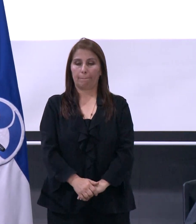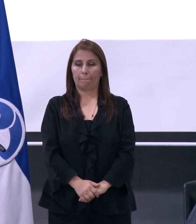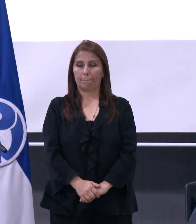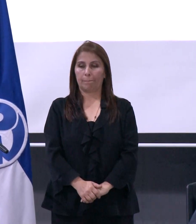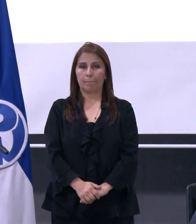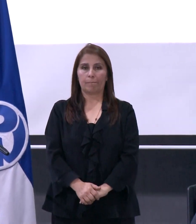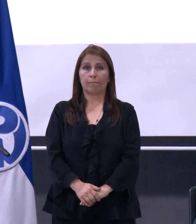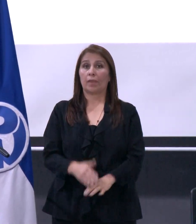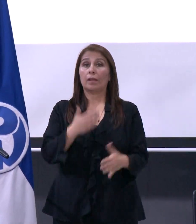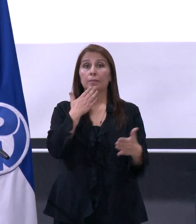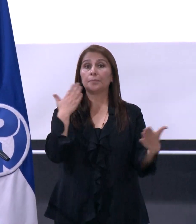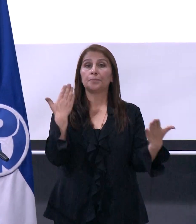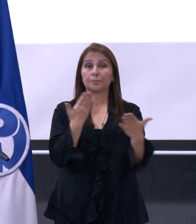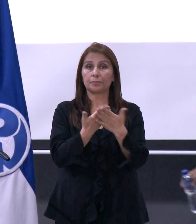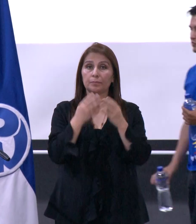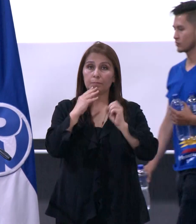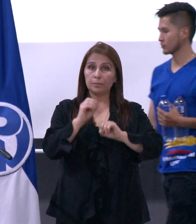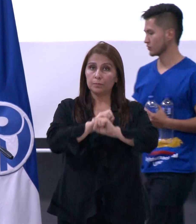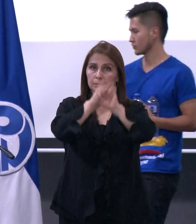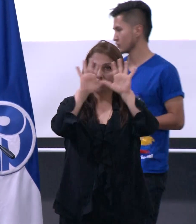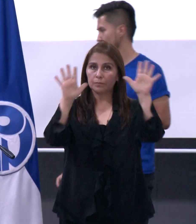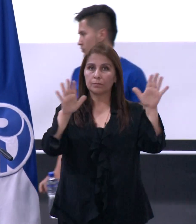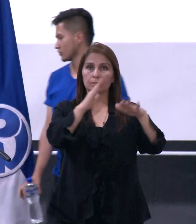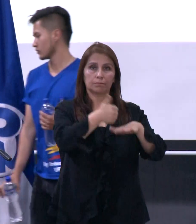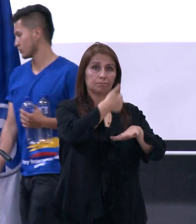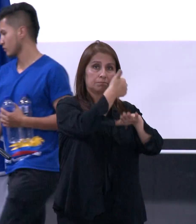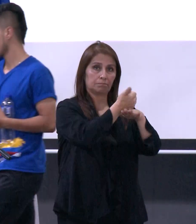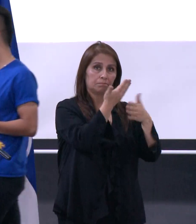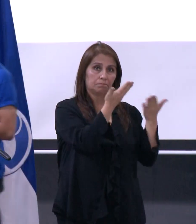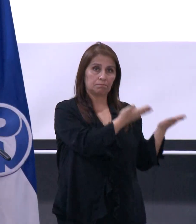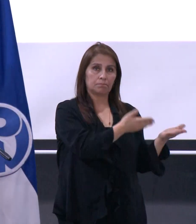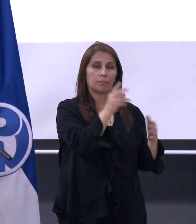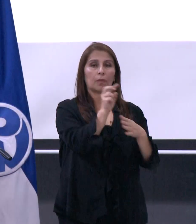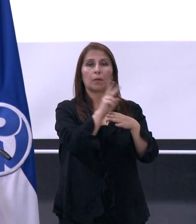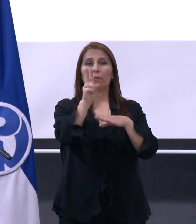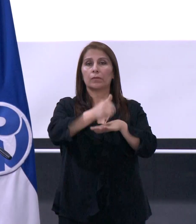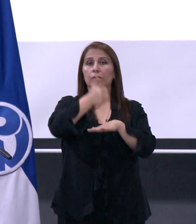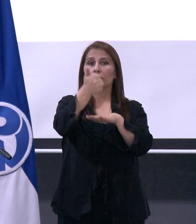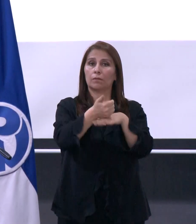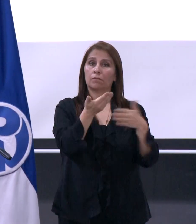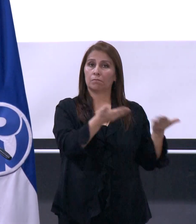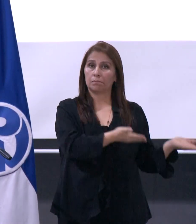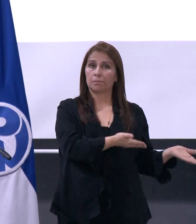gracias muy buenos días el rector señor vicerrector